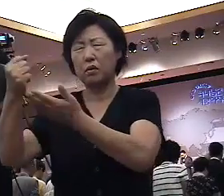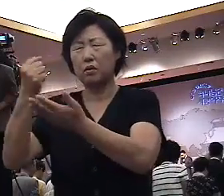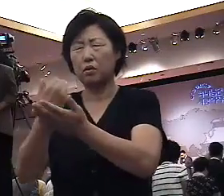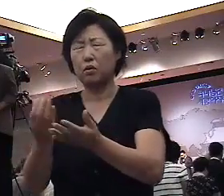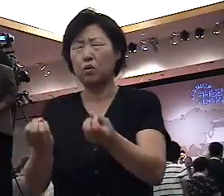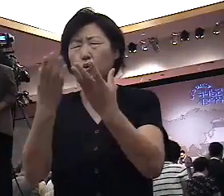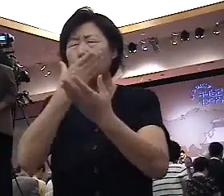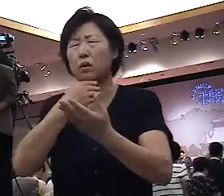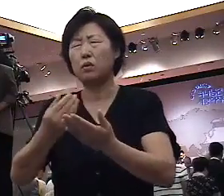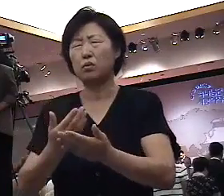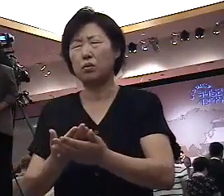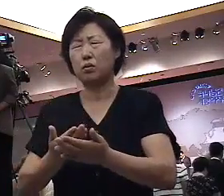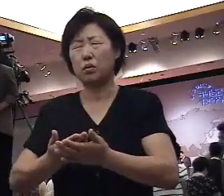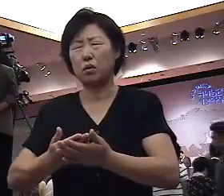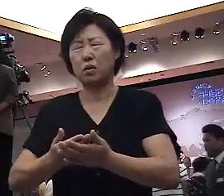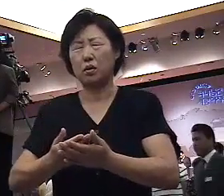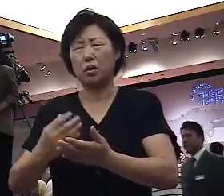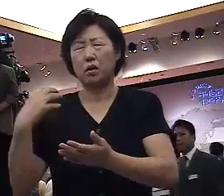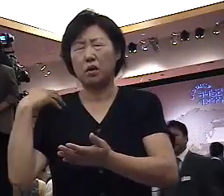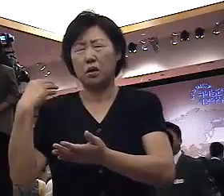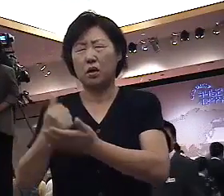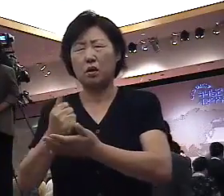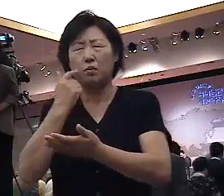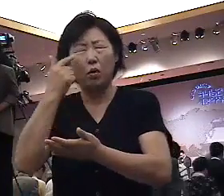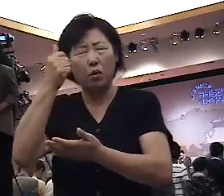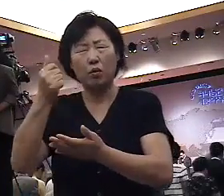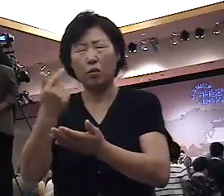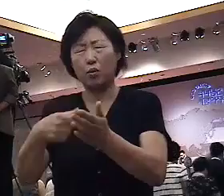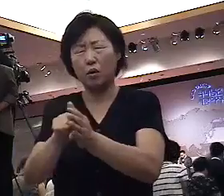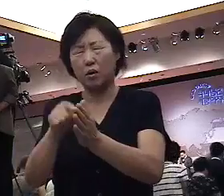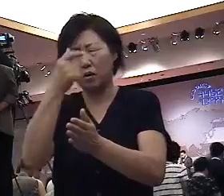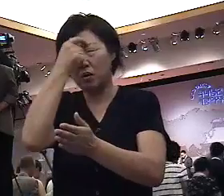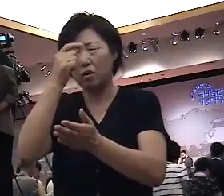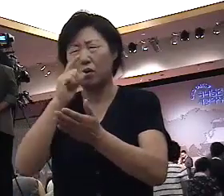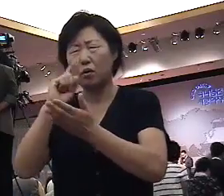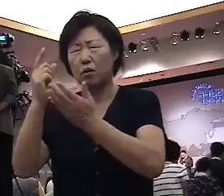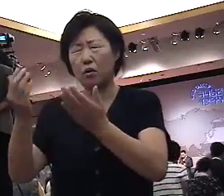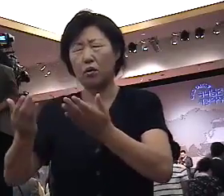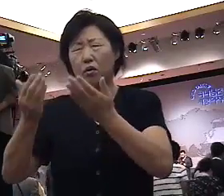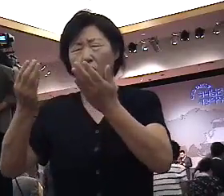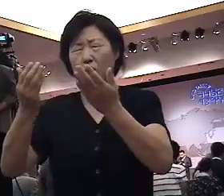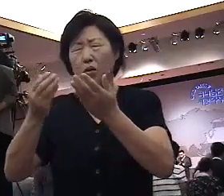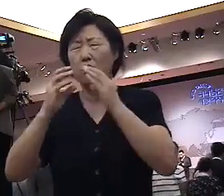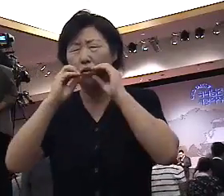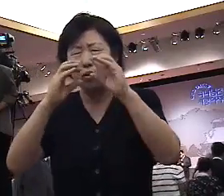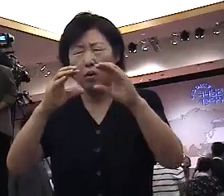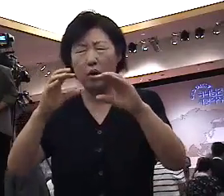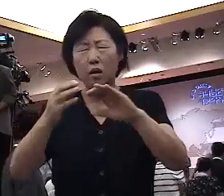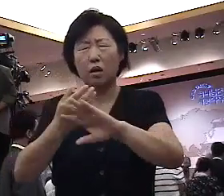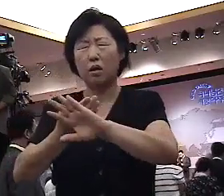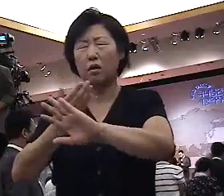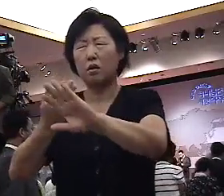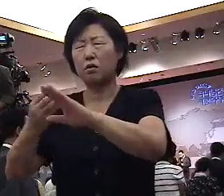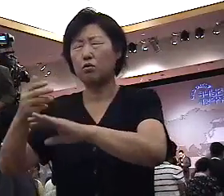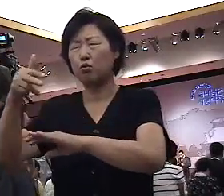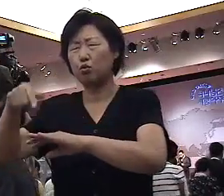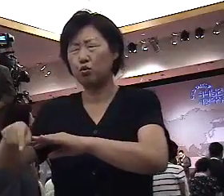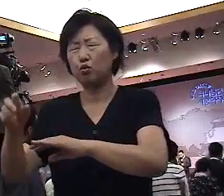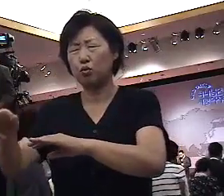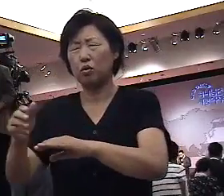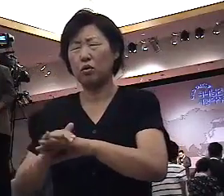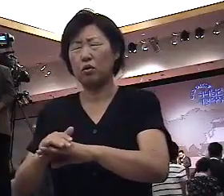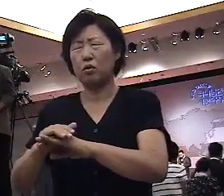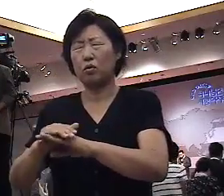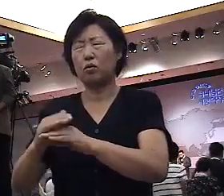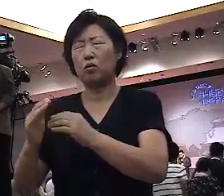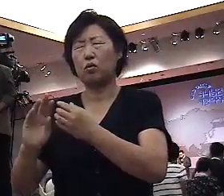축복하여 주시옵소서. 김승욱 담임 목사님을 위하여 기도드립니다. 그동안 선교와 타주에서 집회를 잘 마치시고 돌아오게